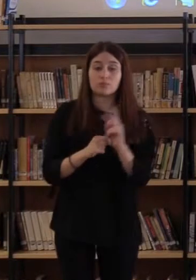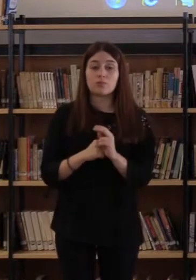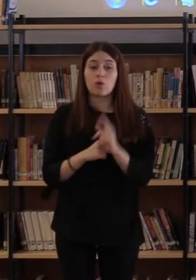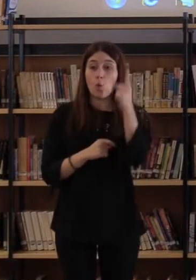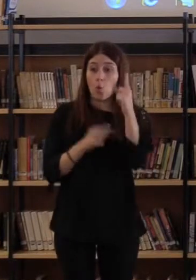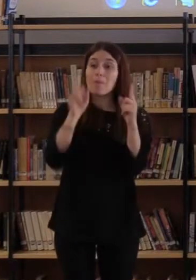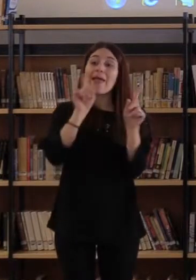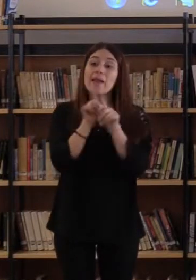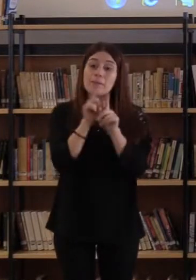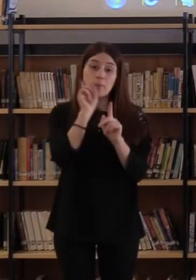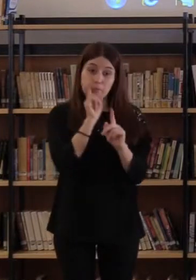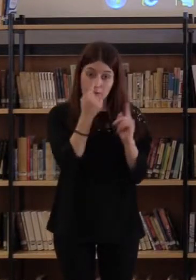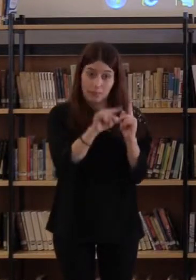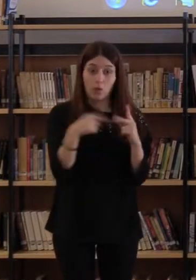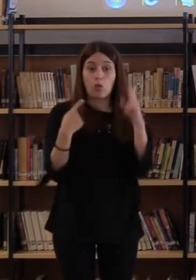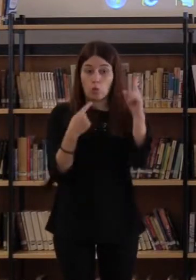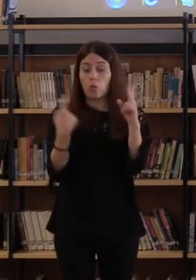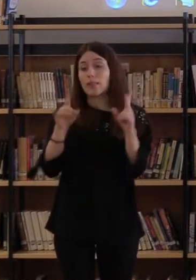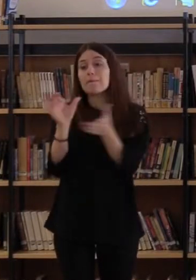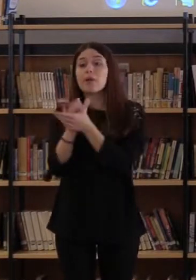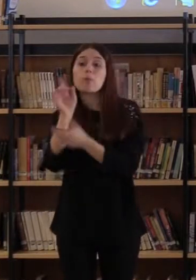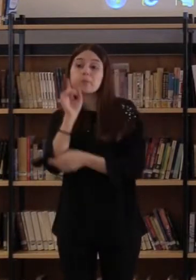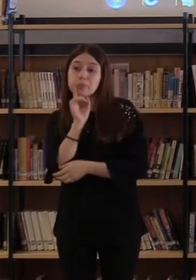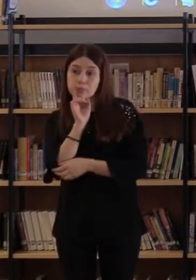uma irmã e duas os maridos.